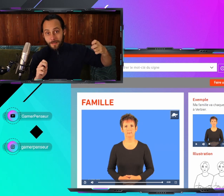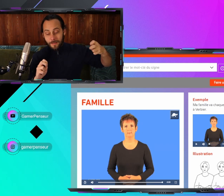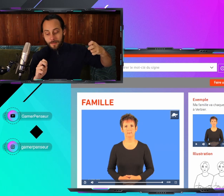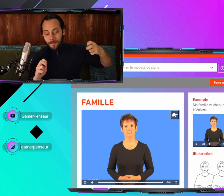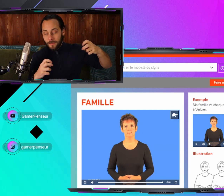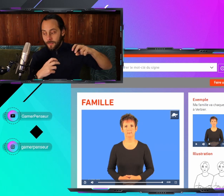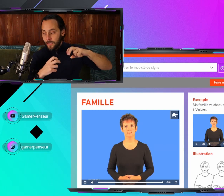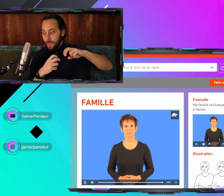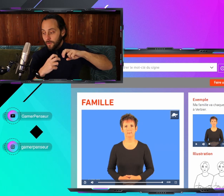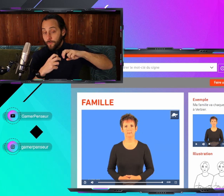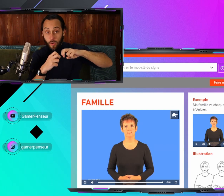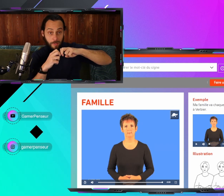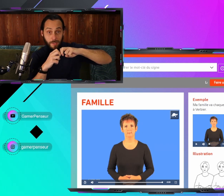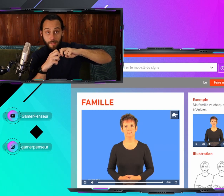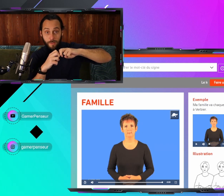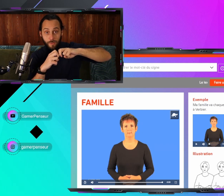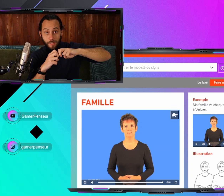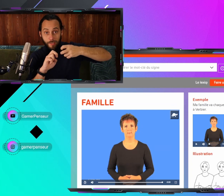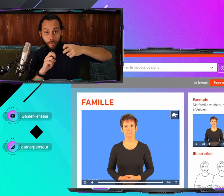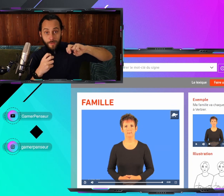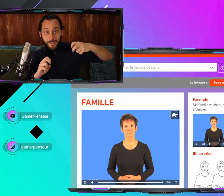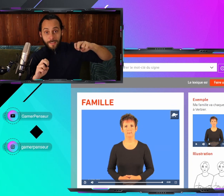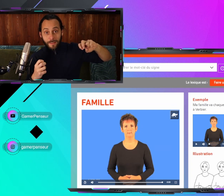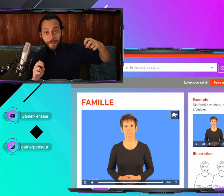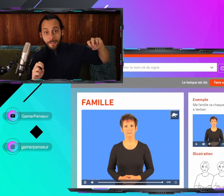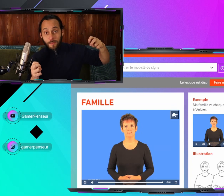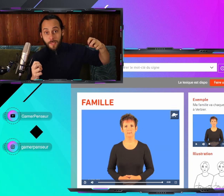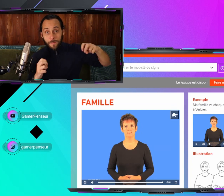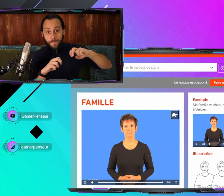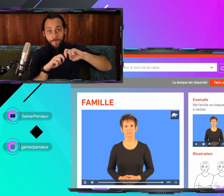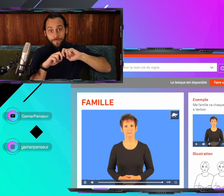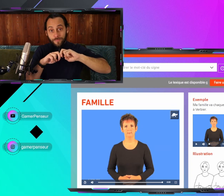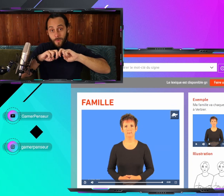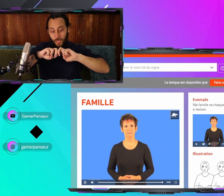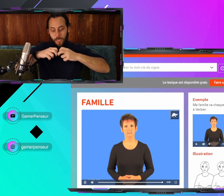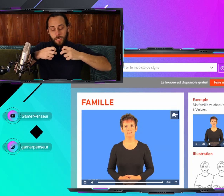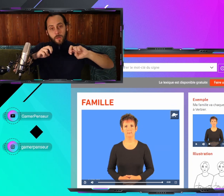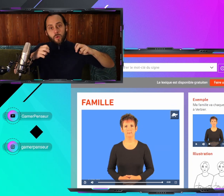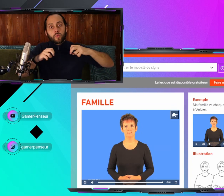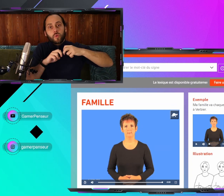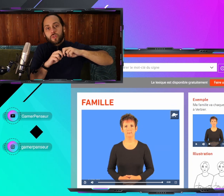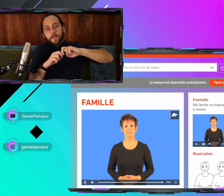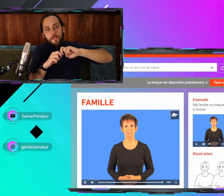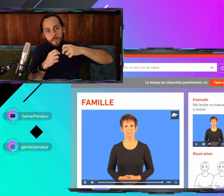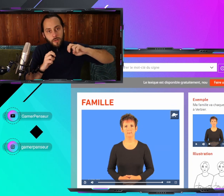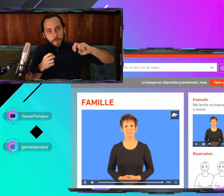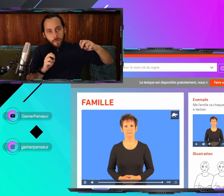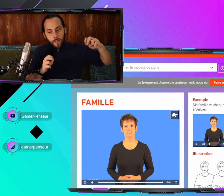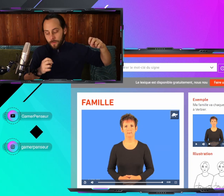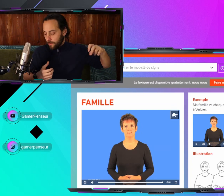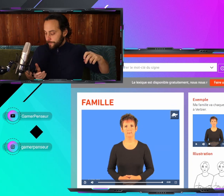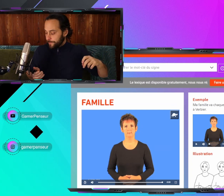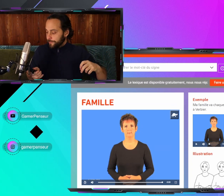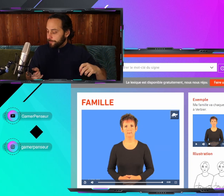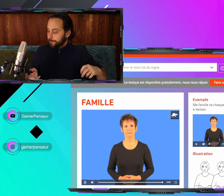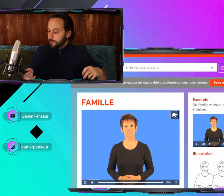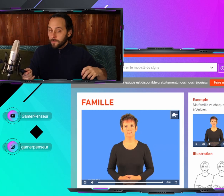syntaxe. Et en français, je sais que c'est aussi syntaxe comme ça. Donc je vais le signer comme ça